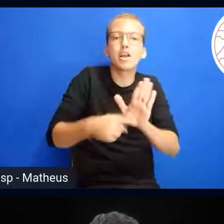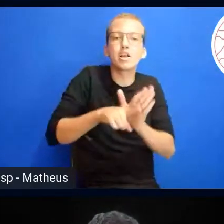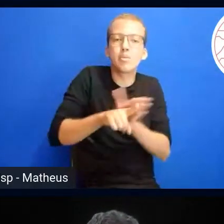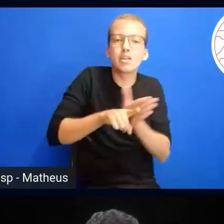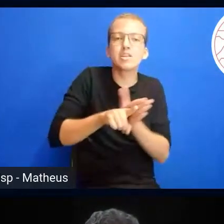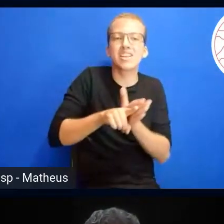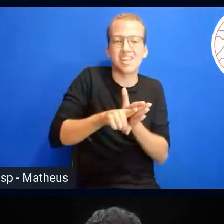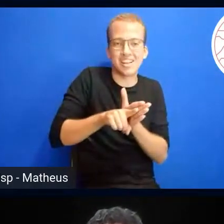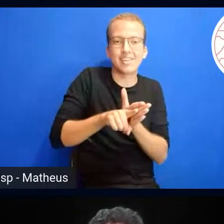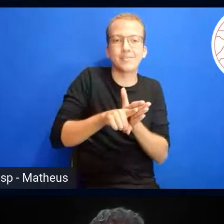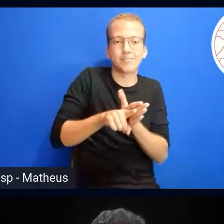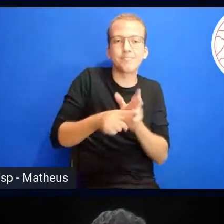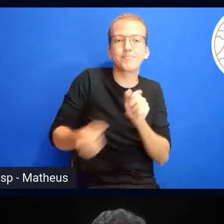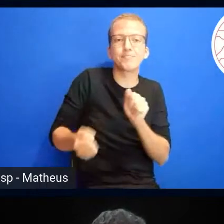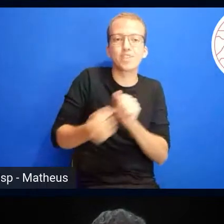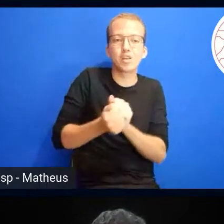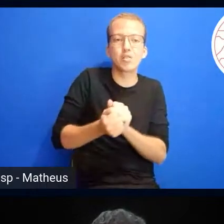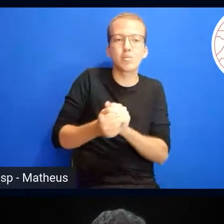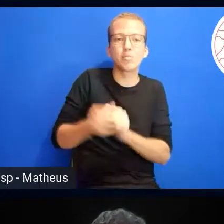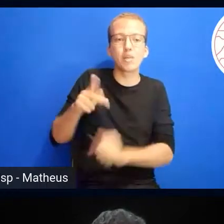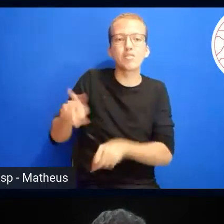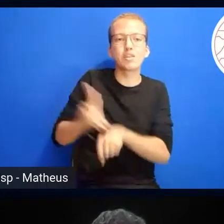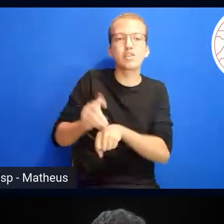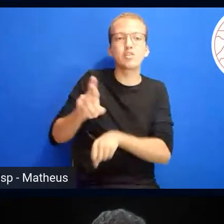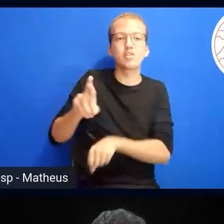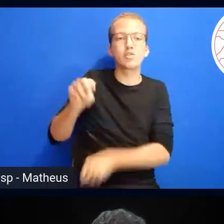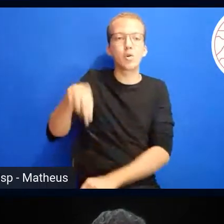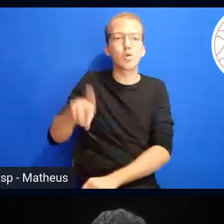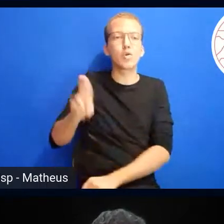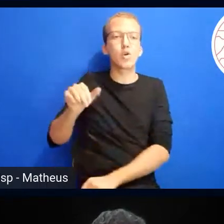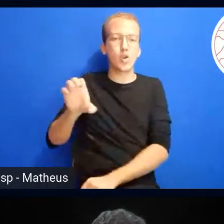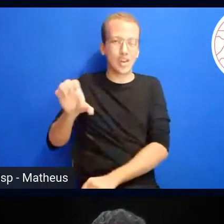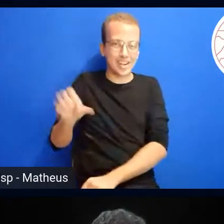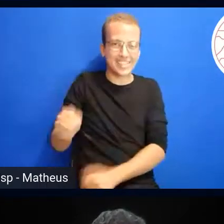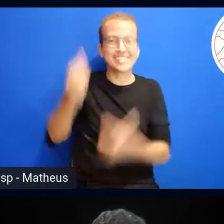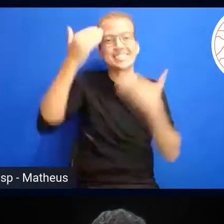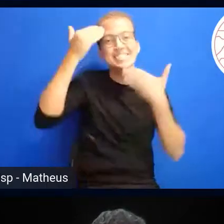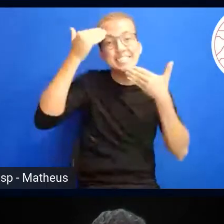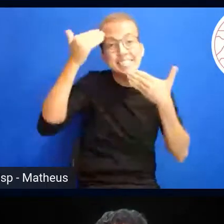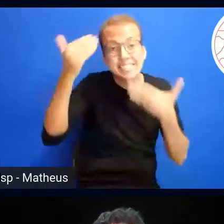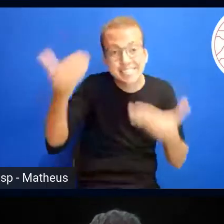juntamente com o professor Dr. Un Gomes Almeida. Muito obrigada.